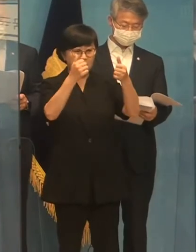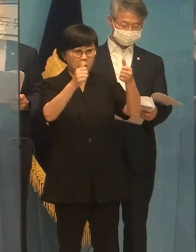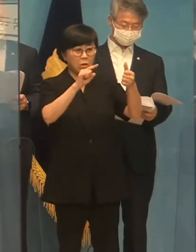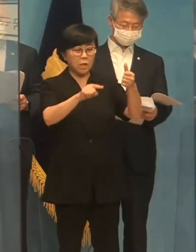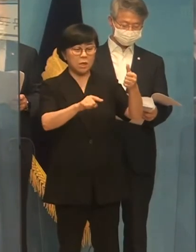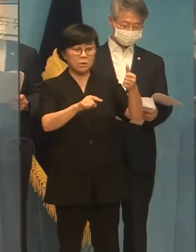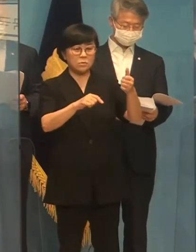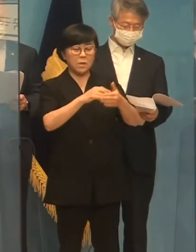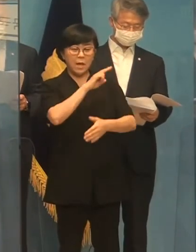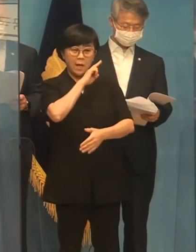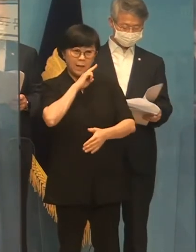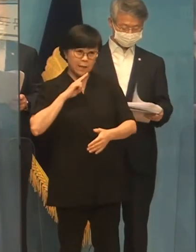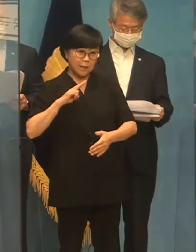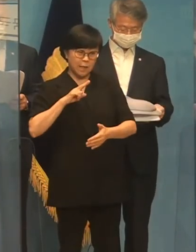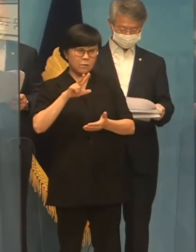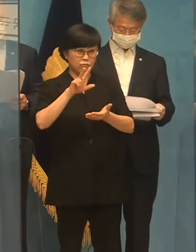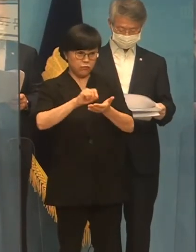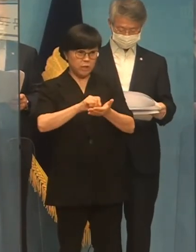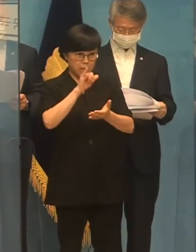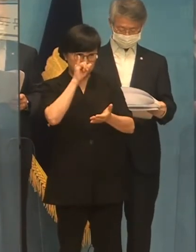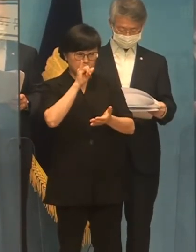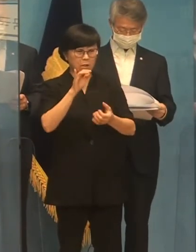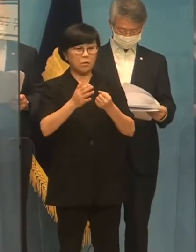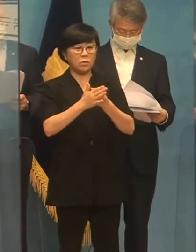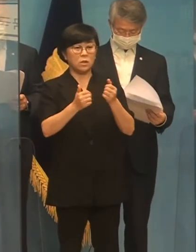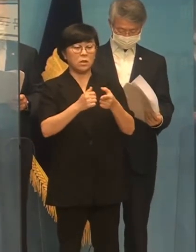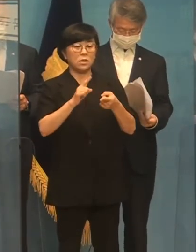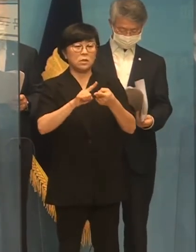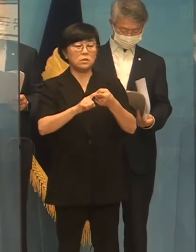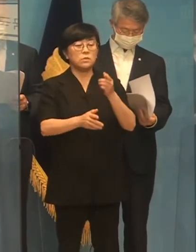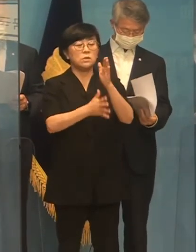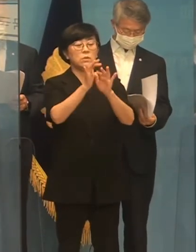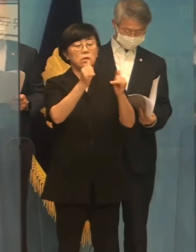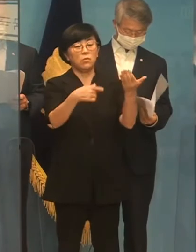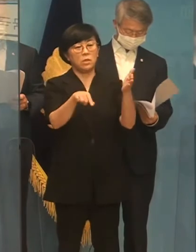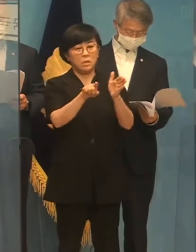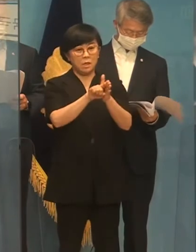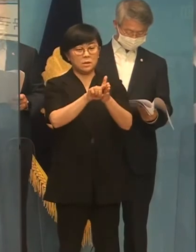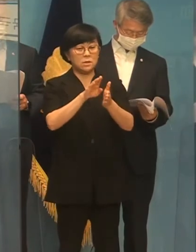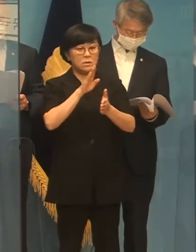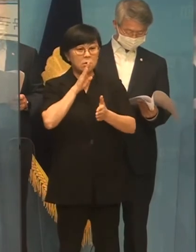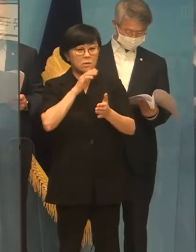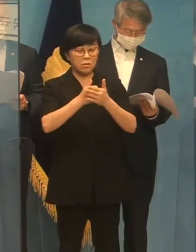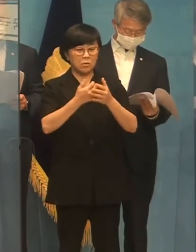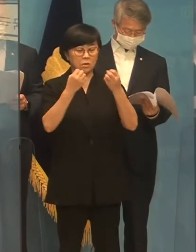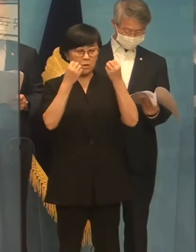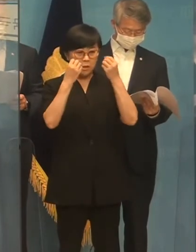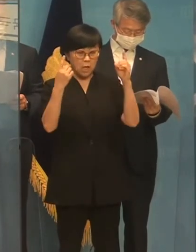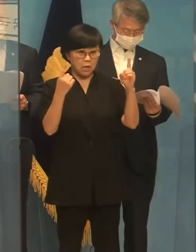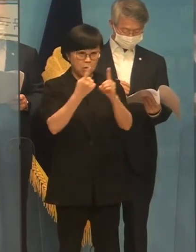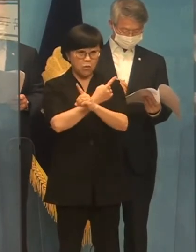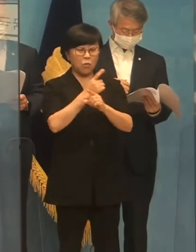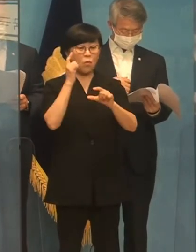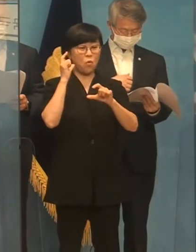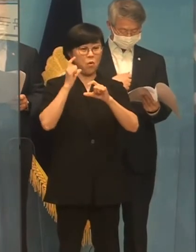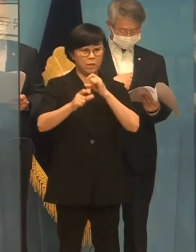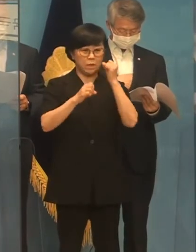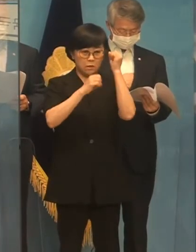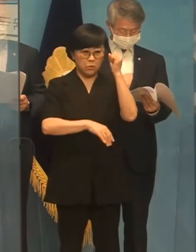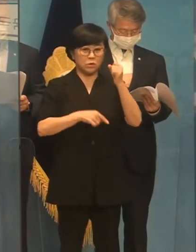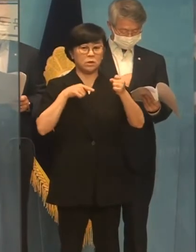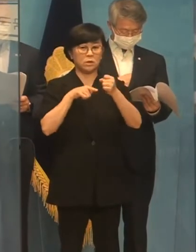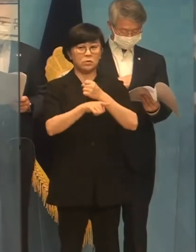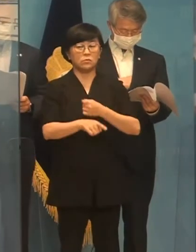안일한 문제 인식에서 벗어나 지금부터라도 시민을 위한 진정성 있는 개혁을 고민해야 하는 근본적인